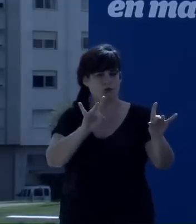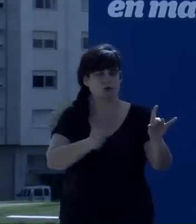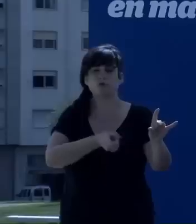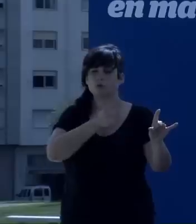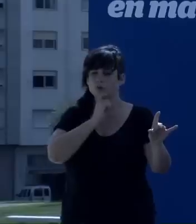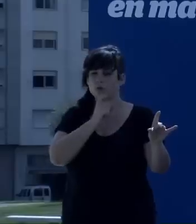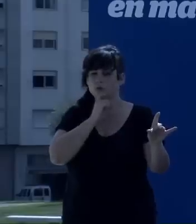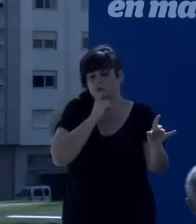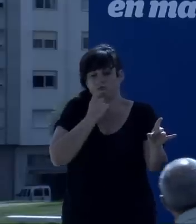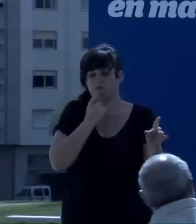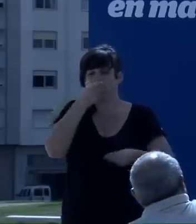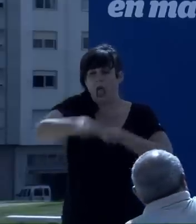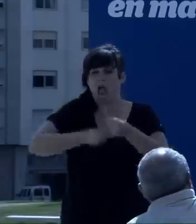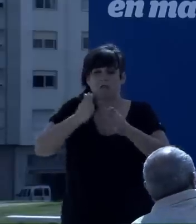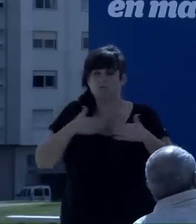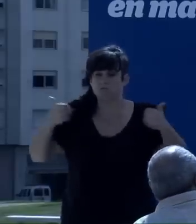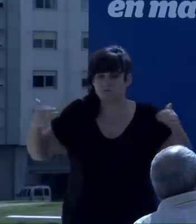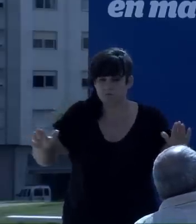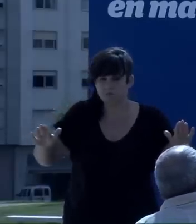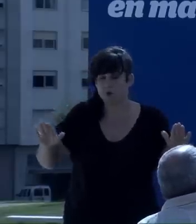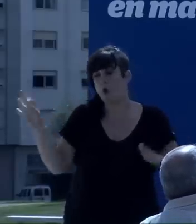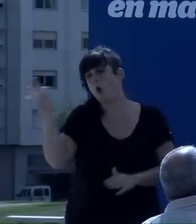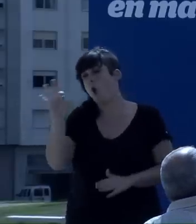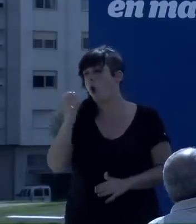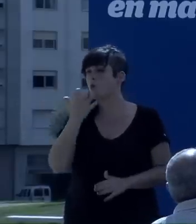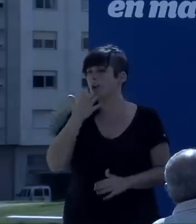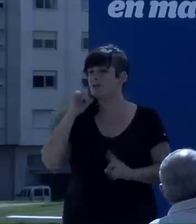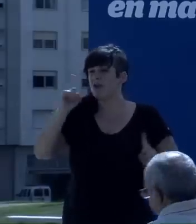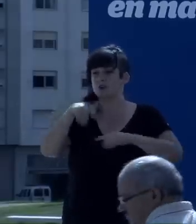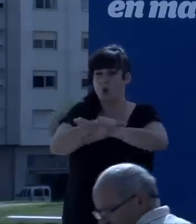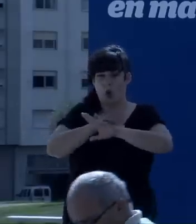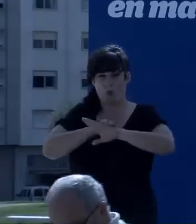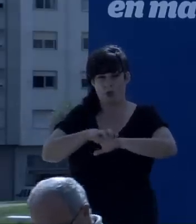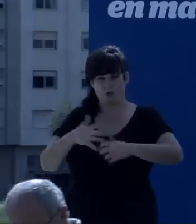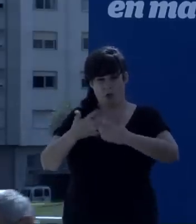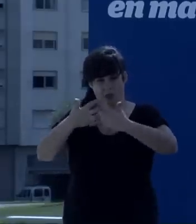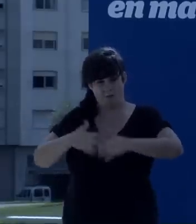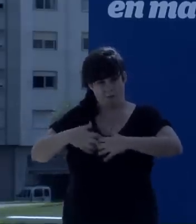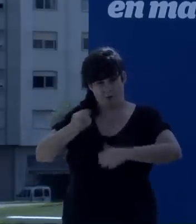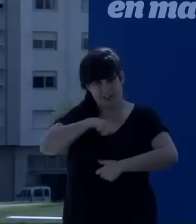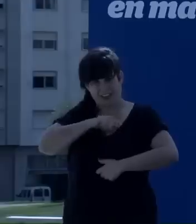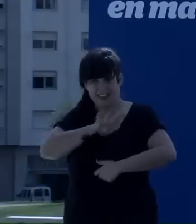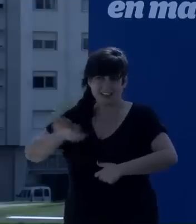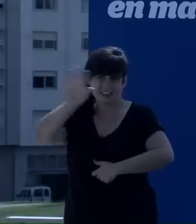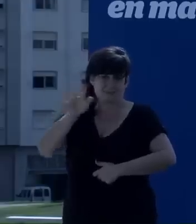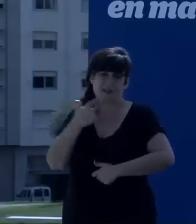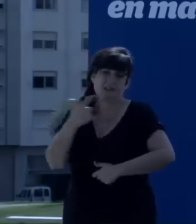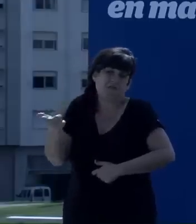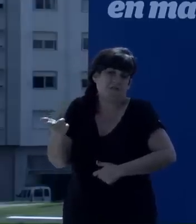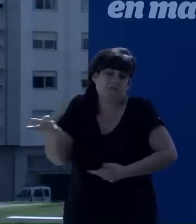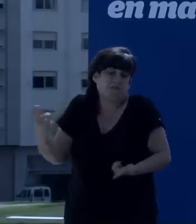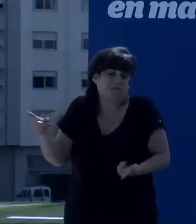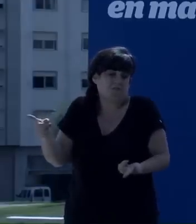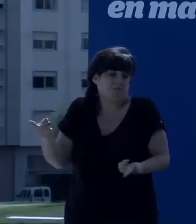espeta, e cando non están electos como goberno en funcións que están no nivel de Estado, di que ni siquiera teñen o descaro de dicir que non teñen ni siquiera que comparecer ante as